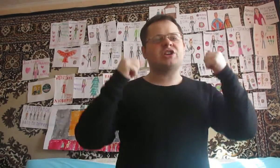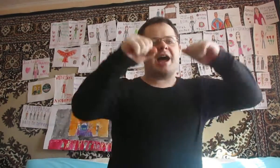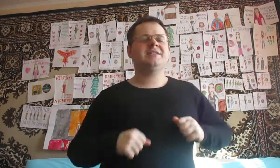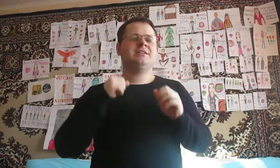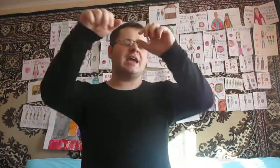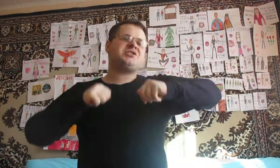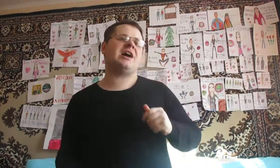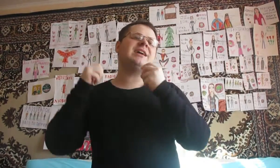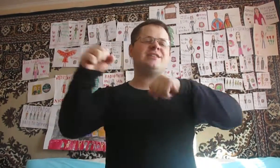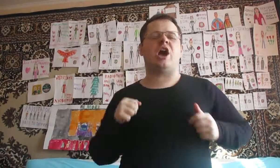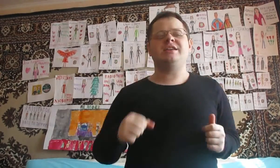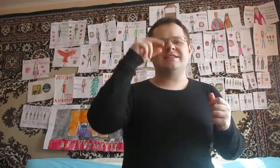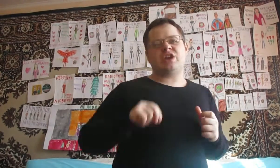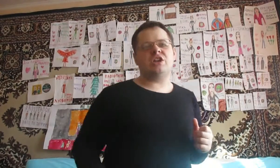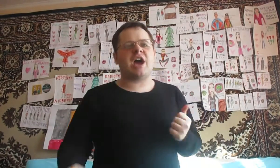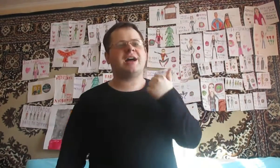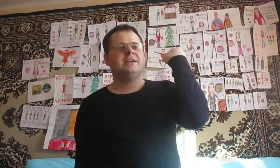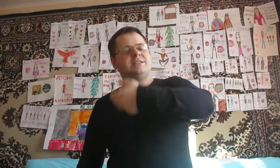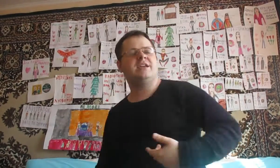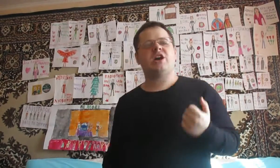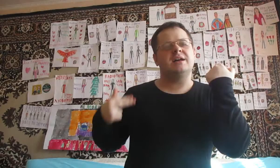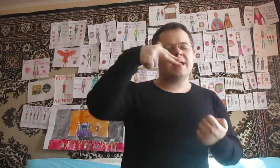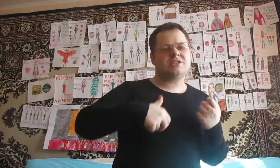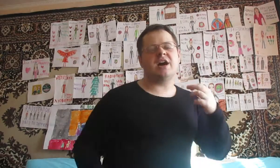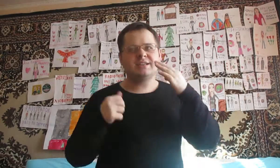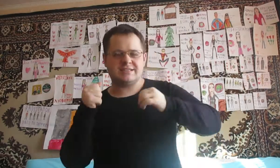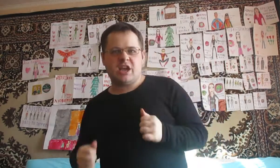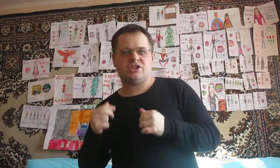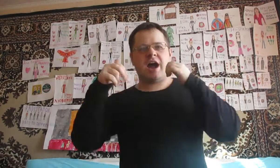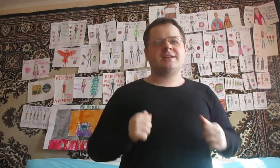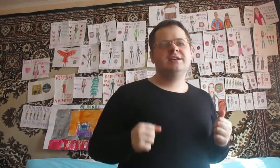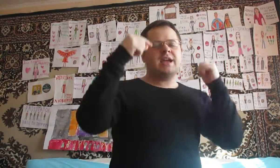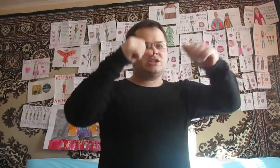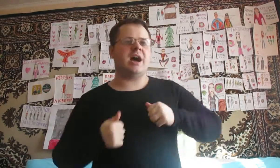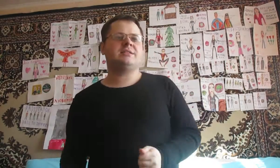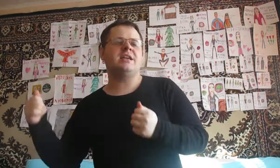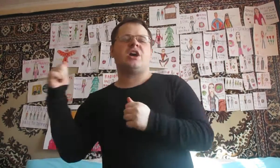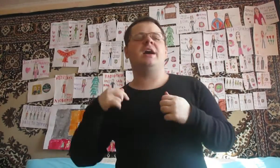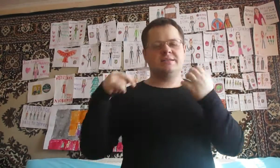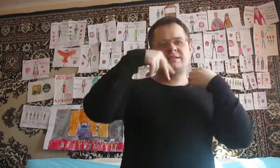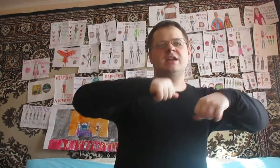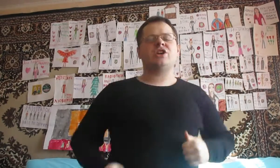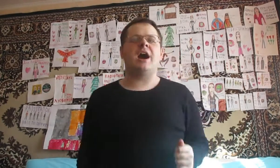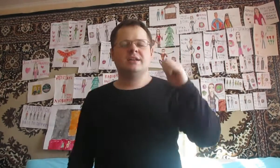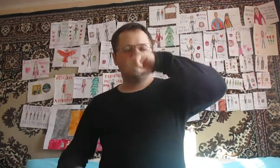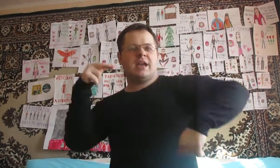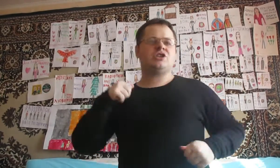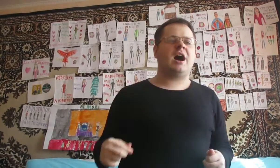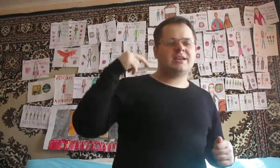danger. Danger, danger is danger. Danger, danger is danger. Danger, danger is danger. Danger,